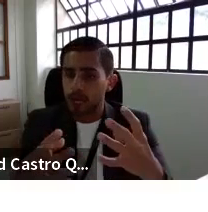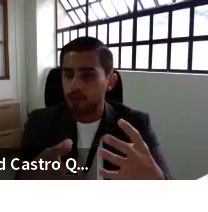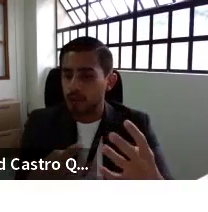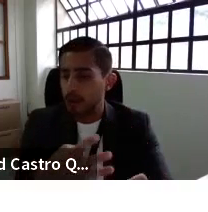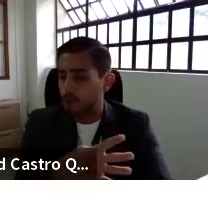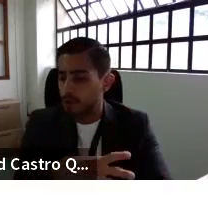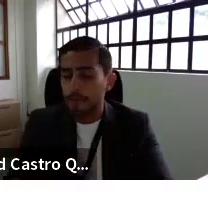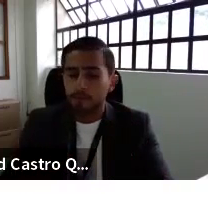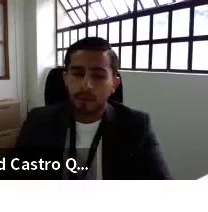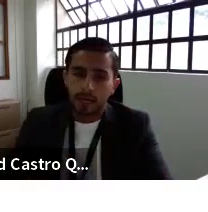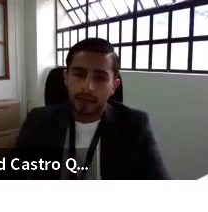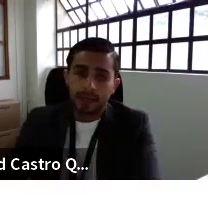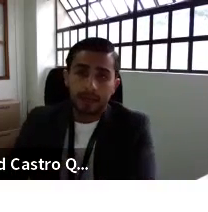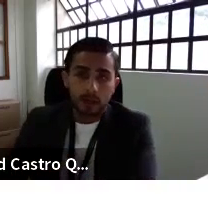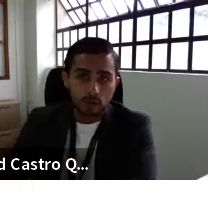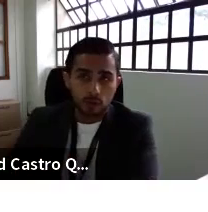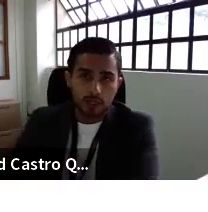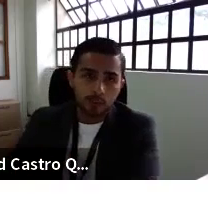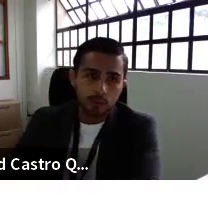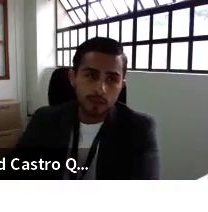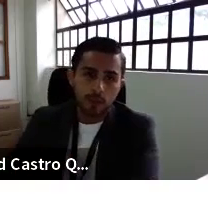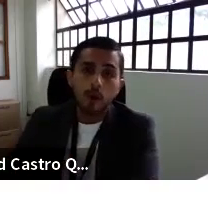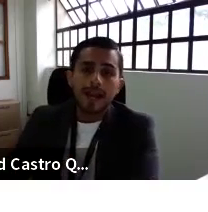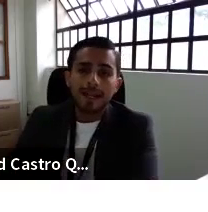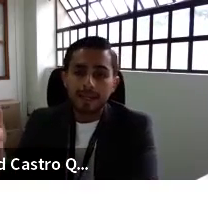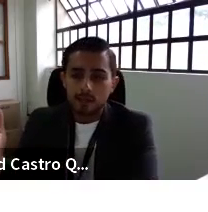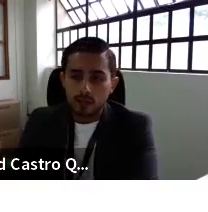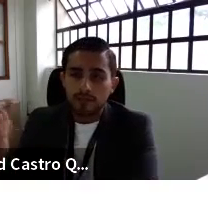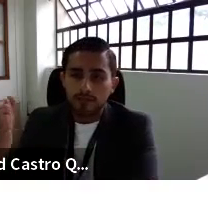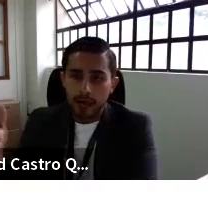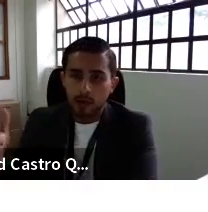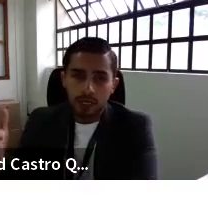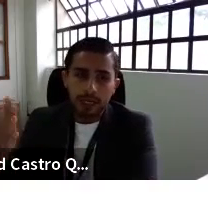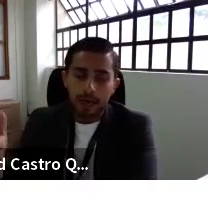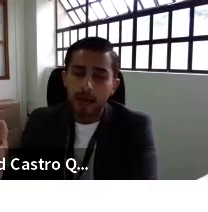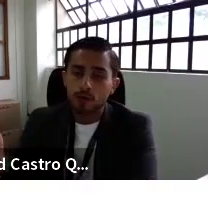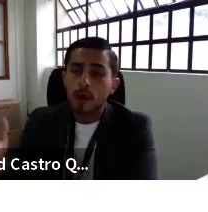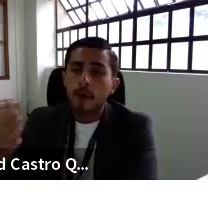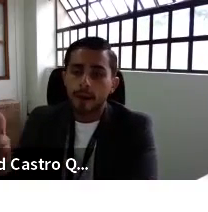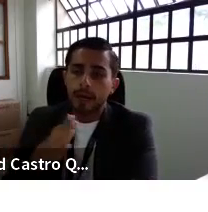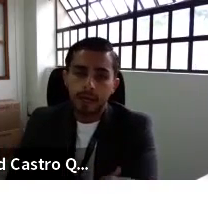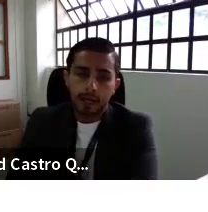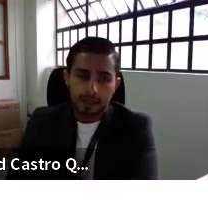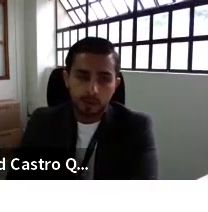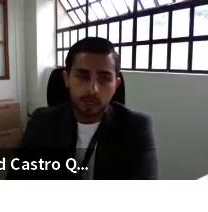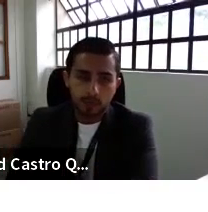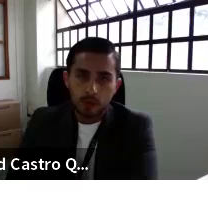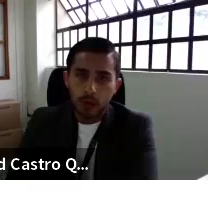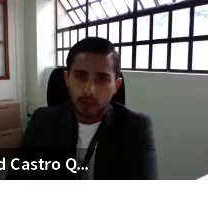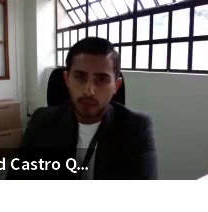a esos cambios que requieren que nosotros estemos pues como listos y enfilados y alineados para responder pues como a esos